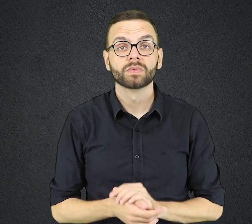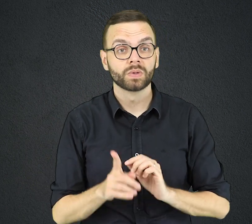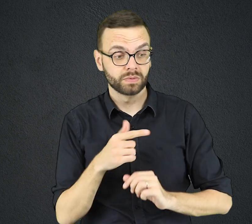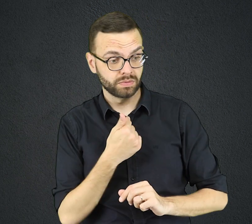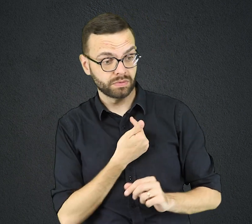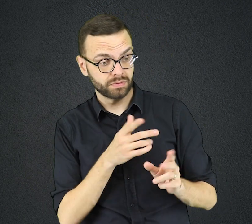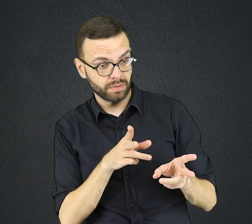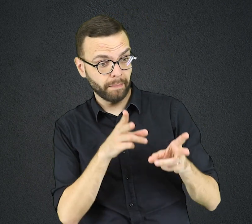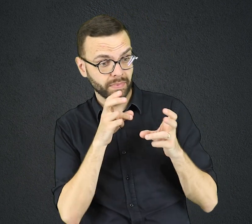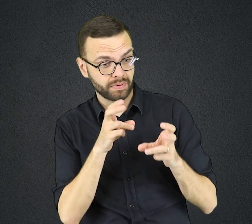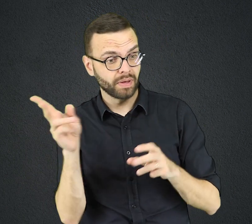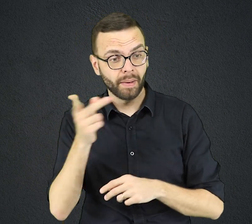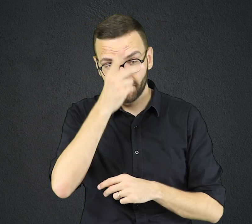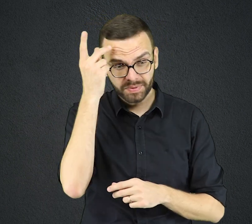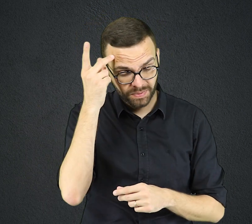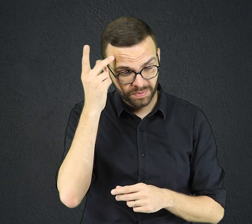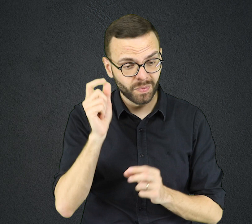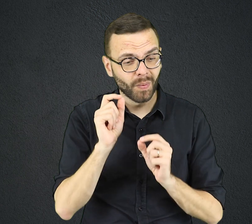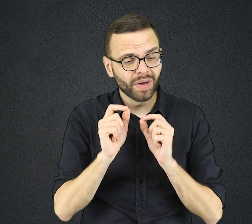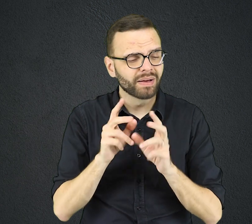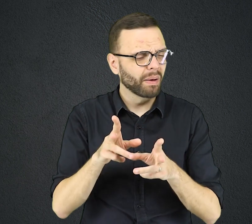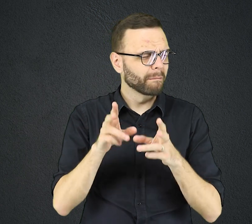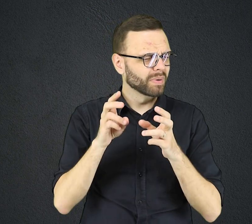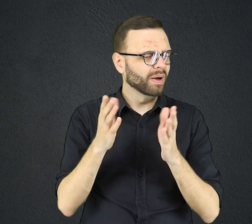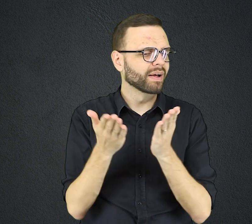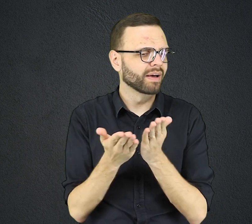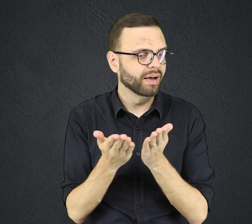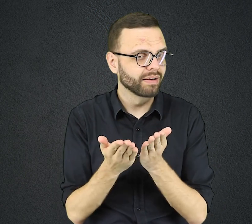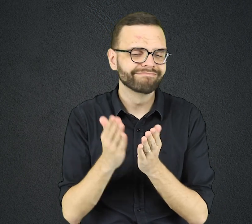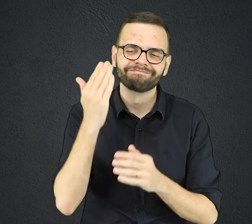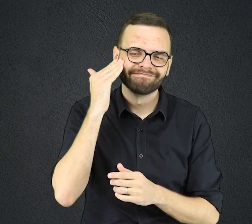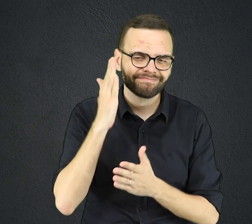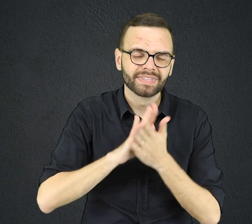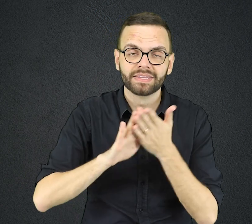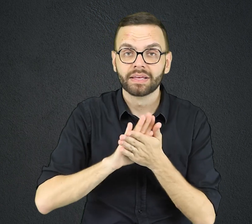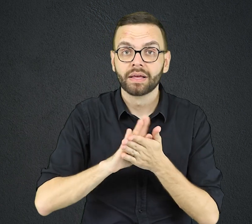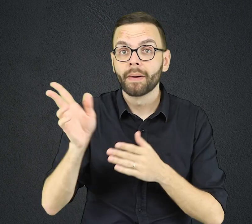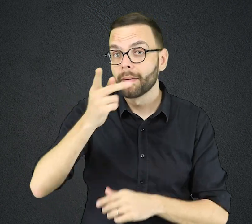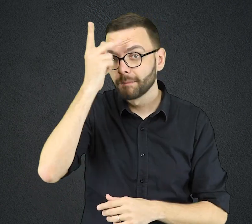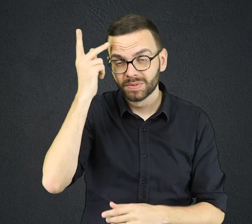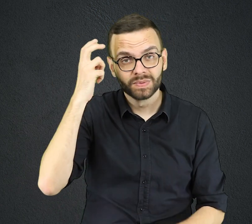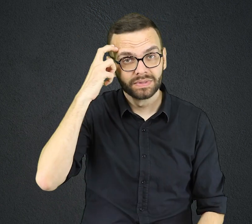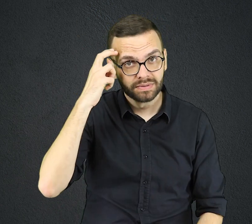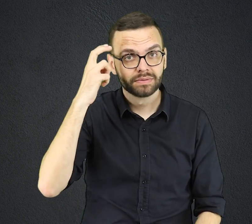Não são poucos os que ouvem a mensagem cristã e não a entendem. São pessoas inteligentes, muitas